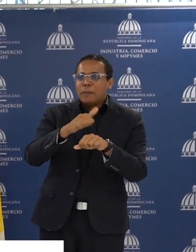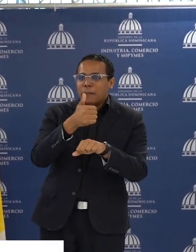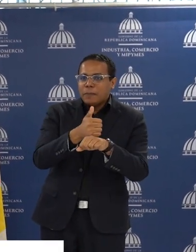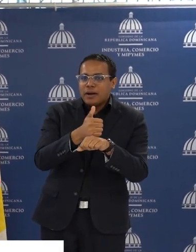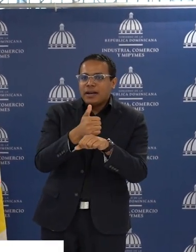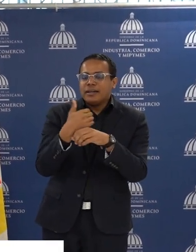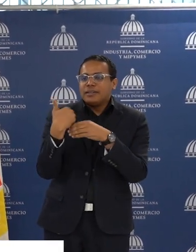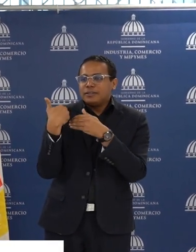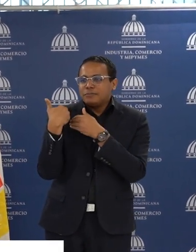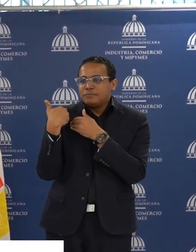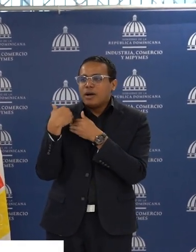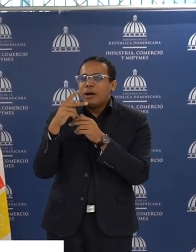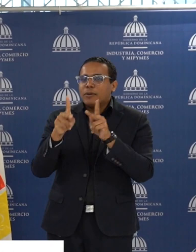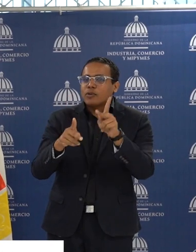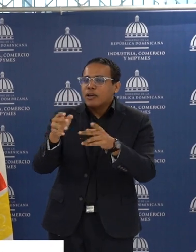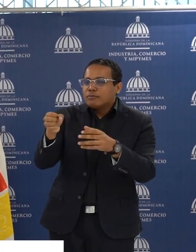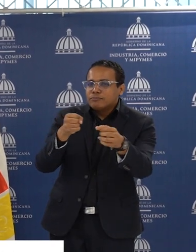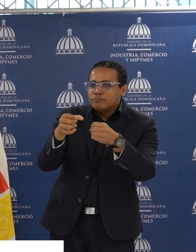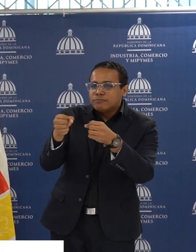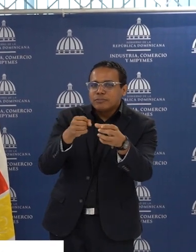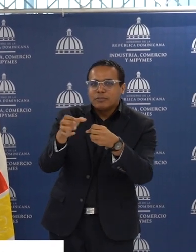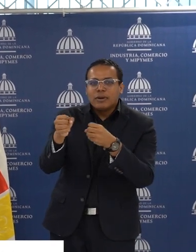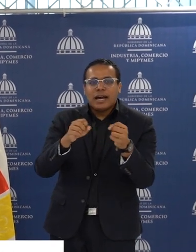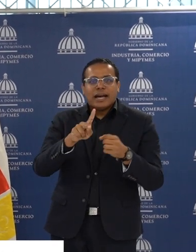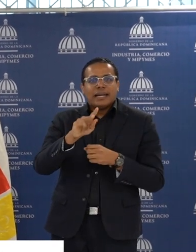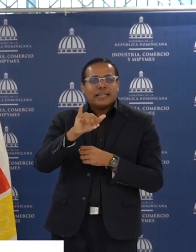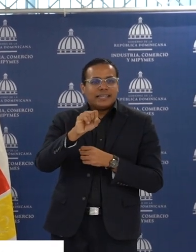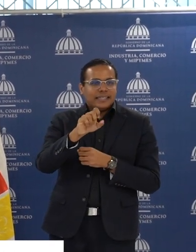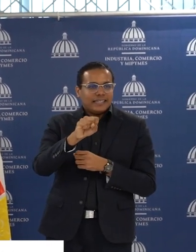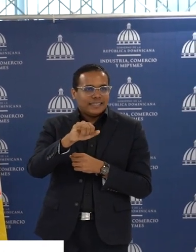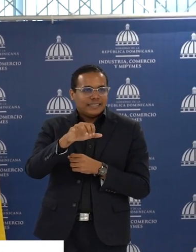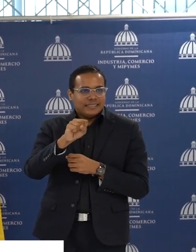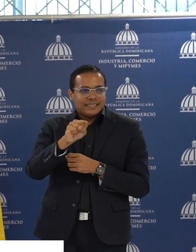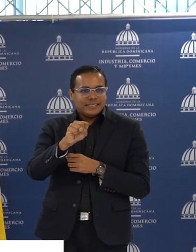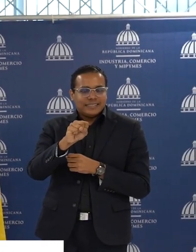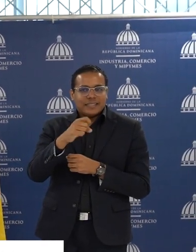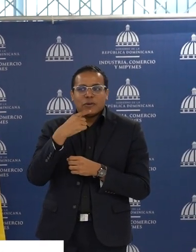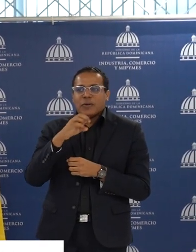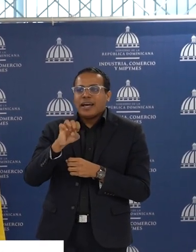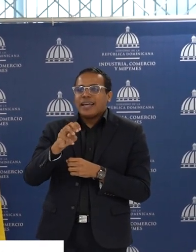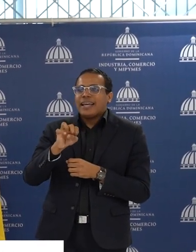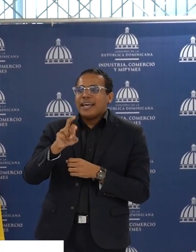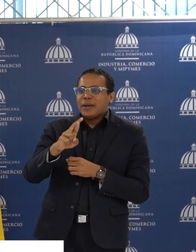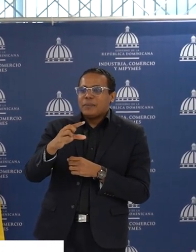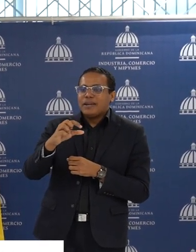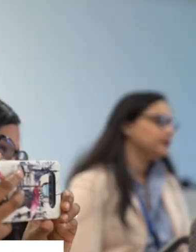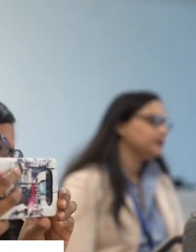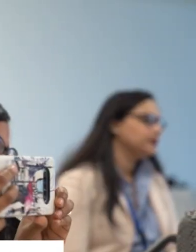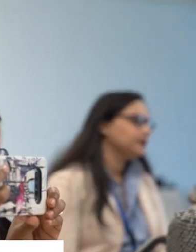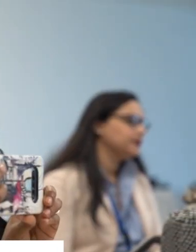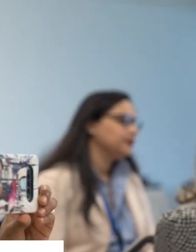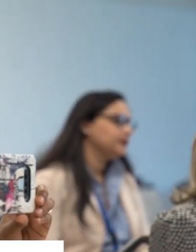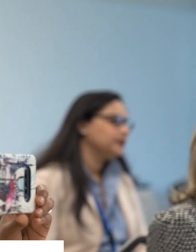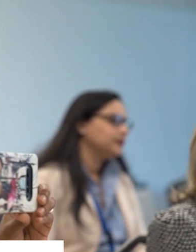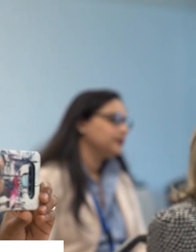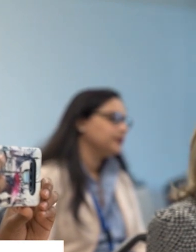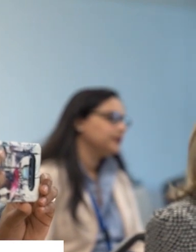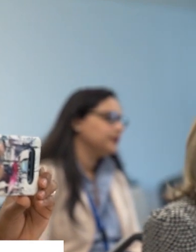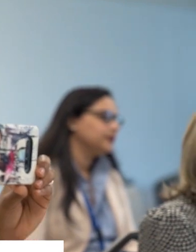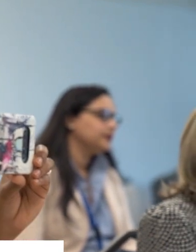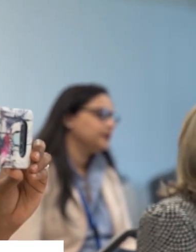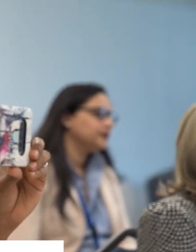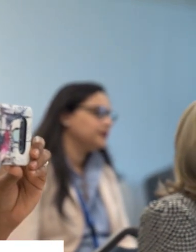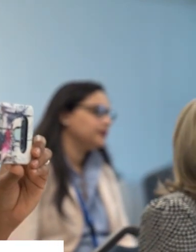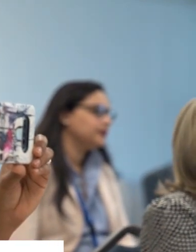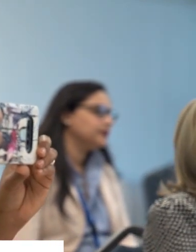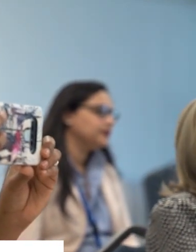de colaboración interinstitucional con Carlos Yunen, presidente del Consejo Nacional de Discapacidad, CONADIS, que establece la inclusión